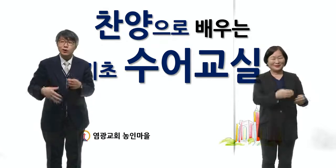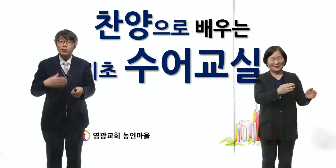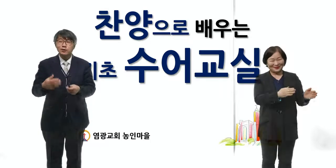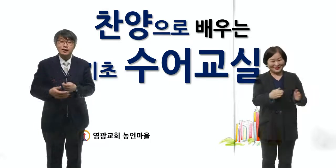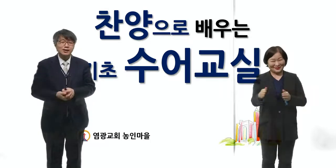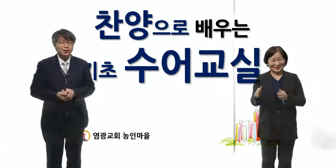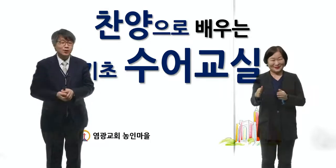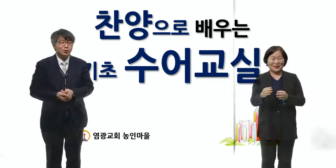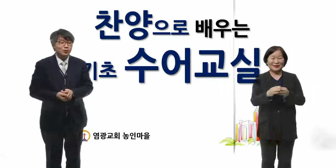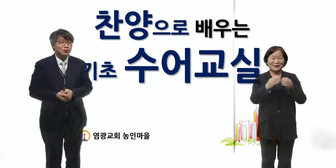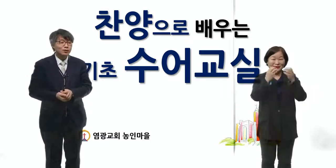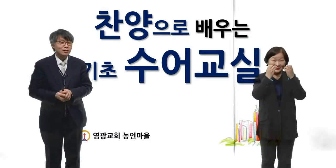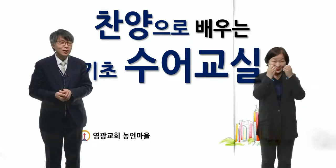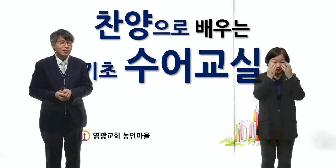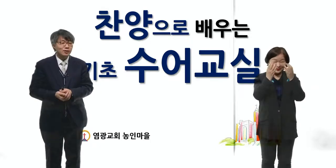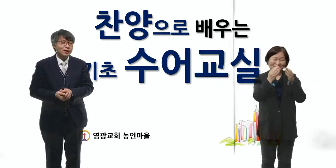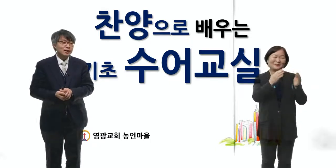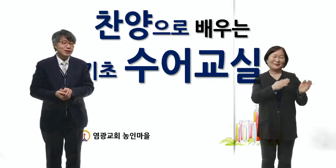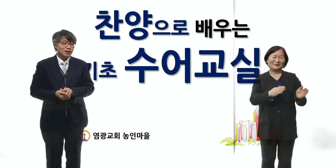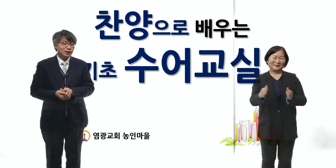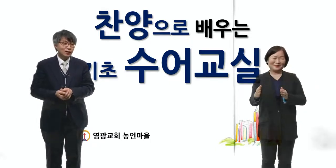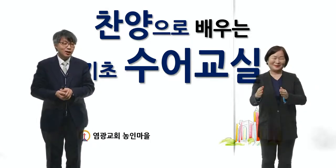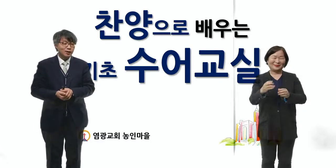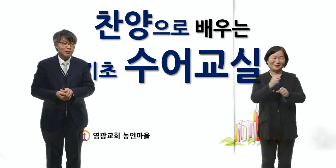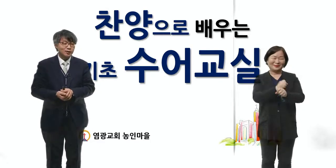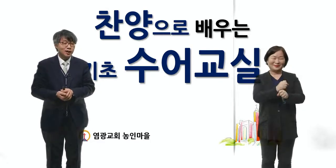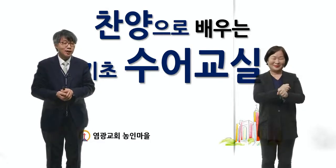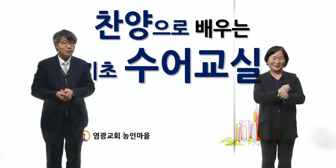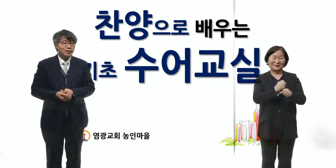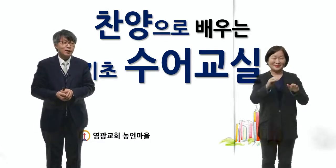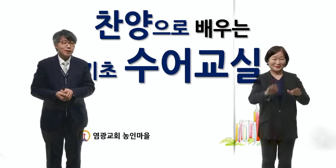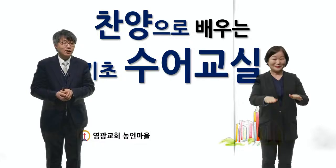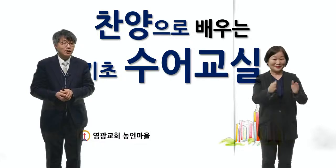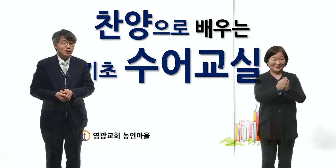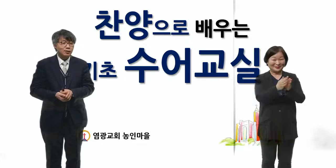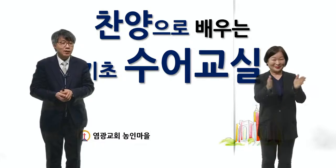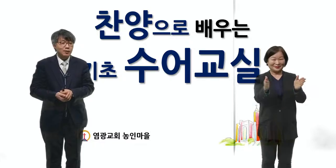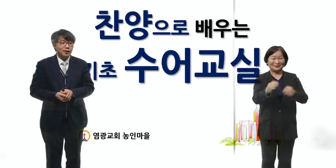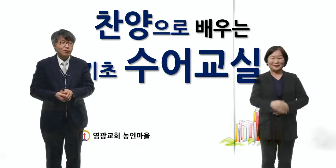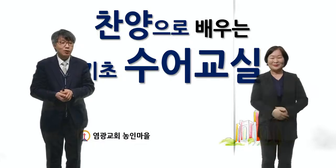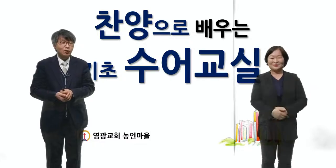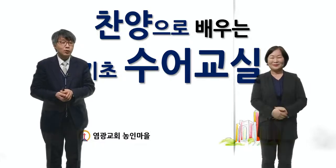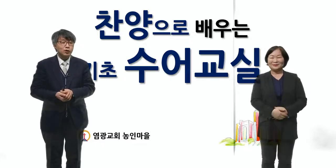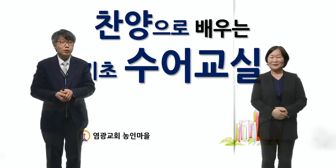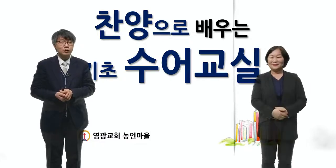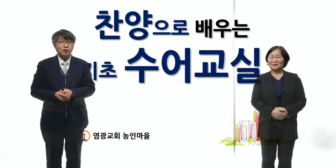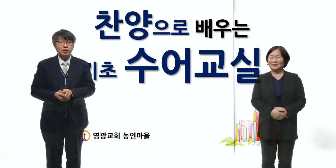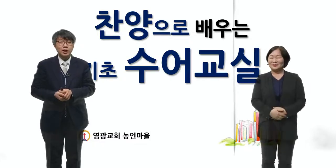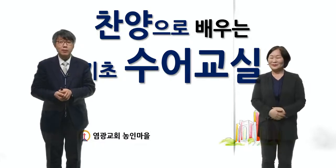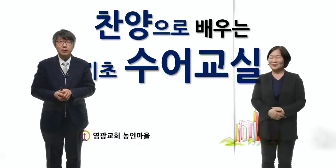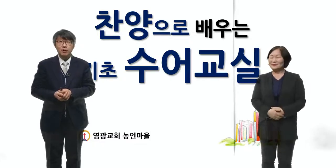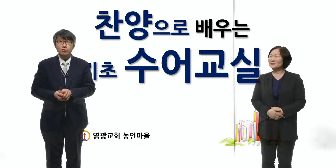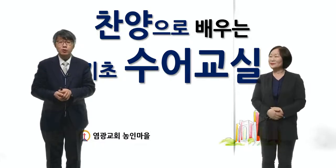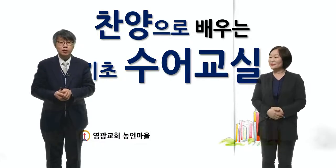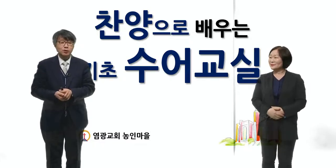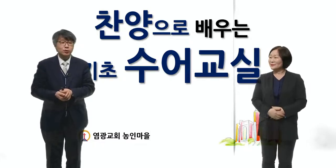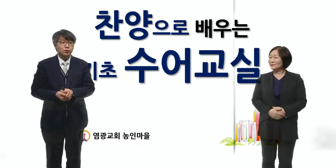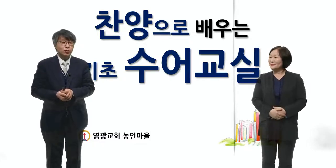새로운 세팅을 같이 하고 조금 늦었는데요. 시작하도록 하겠습니다. 만나서 반갑고요. 오늘 우리 함께 배울 기초